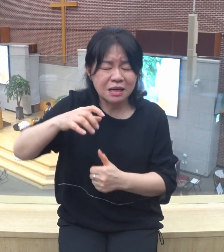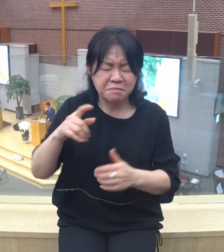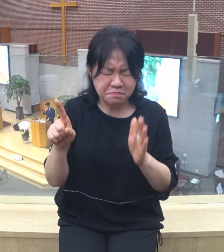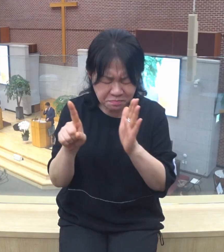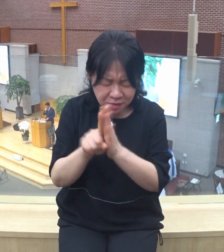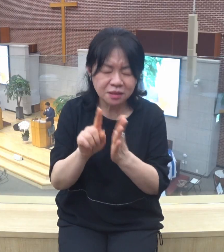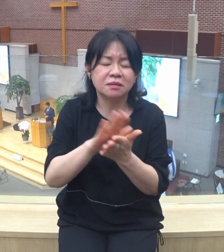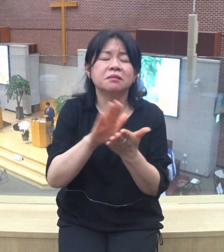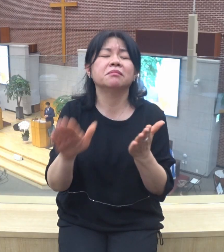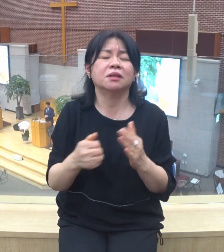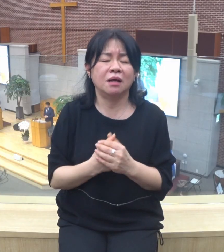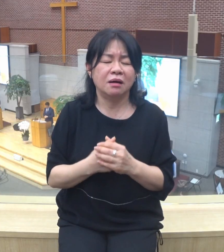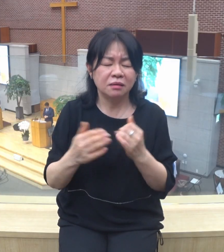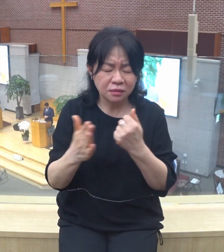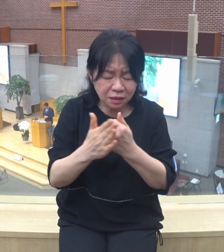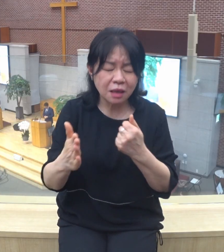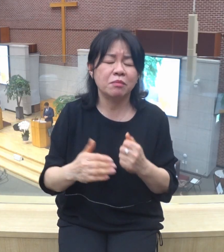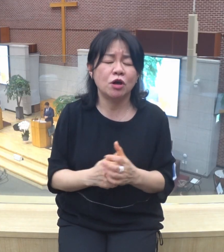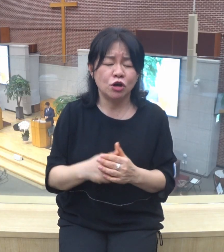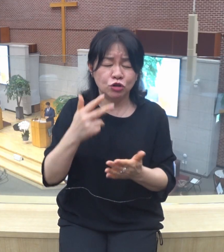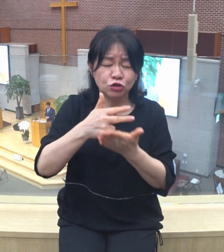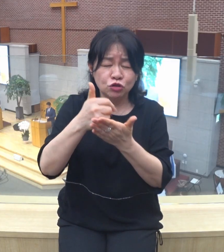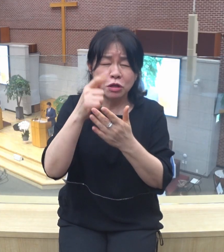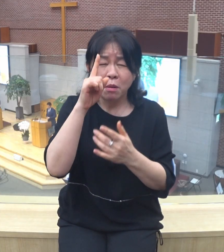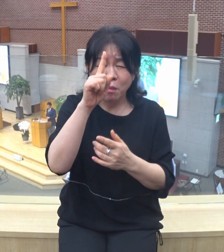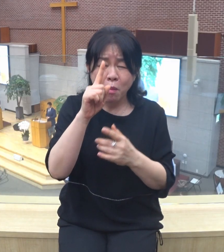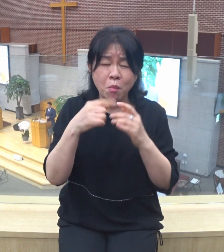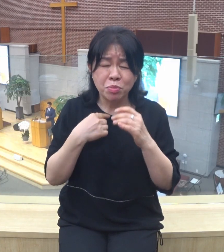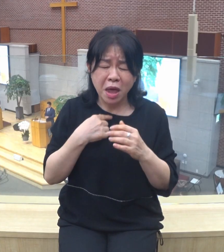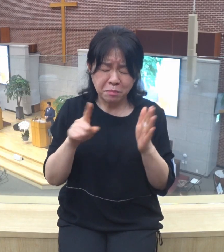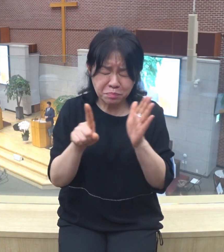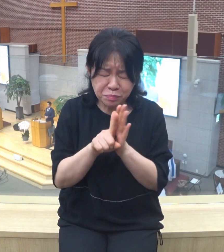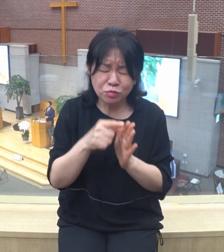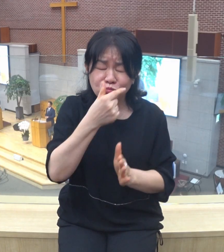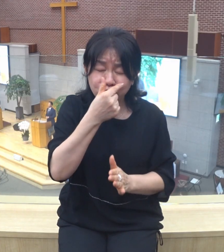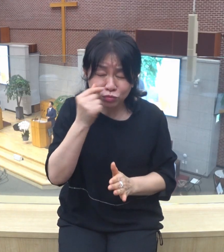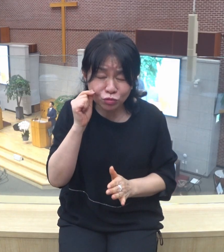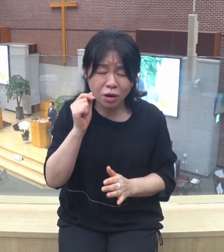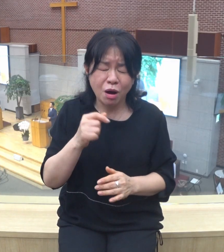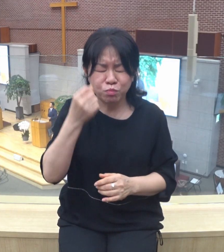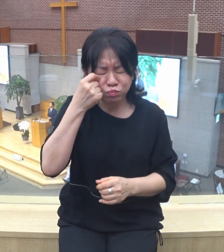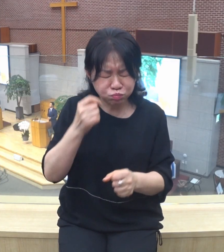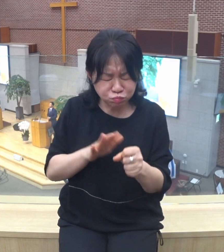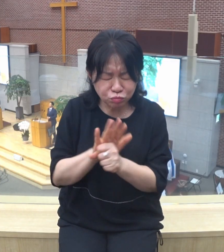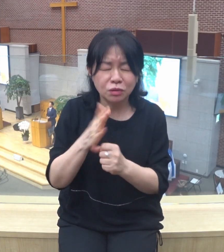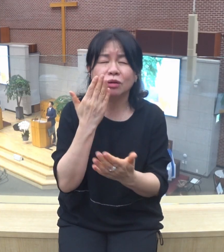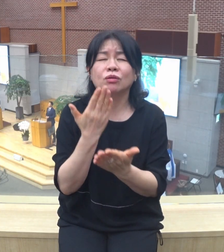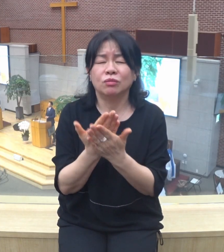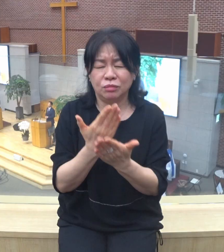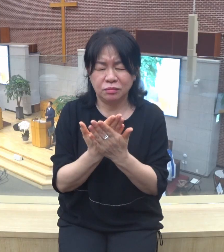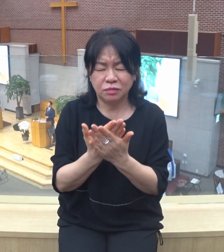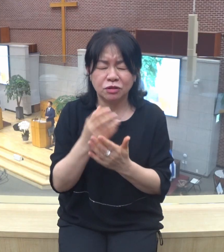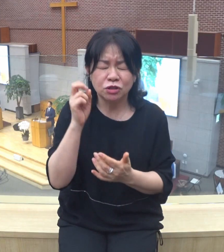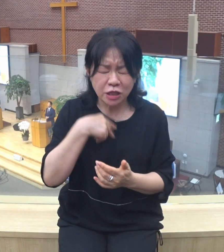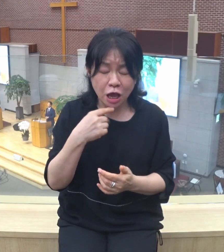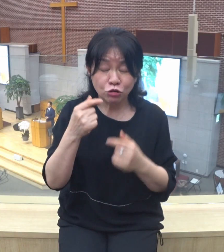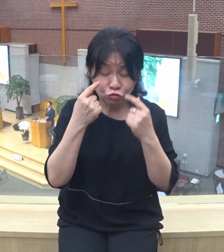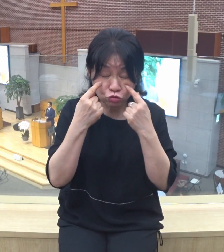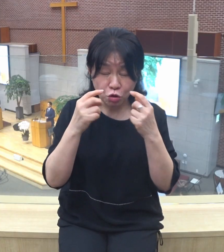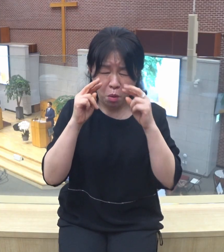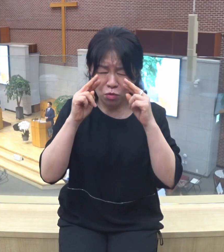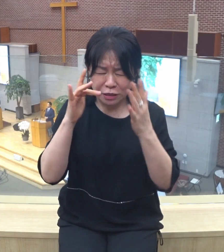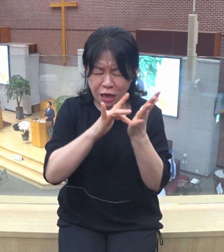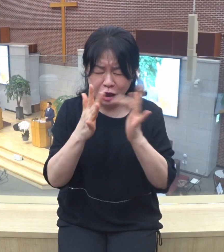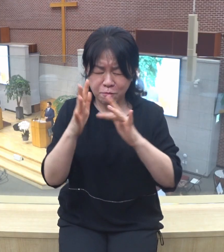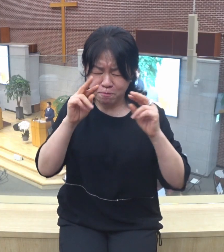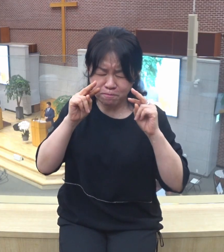존귀합니다. 제가 저를 주님의 눈으로 보지 못하는 것을 불쌍히 여겨 주소서. 주의 눈으로 저를 보게